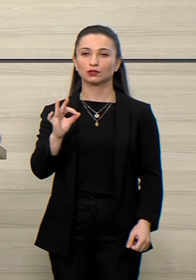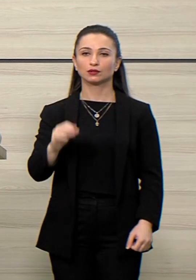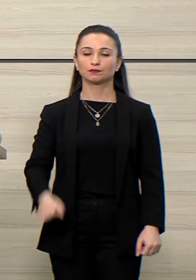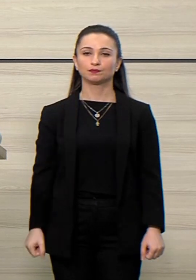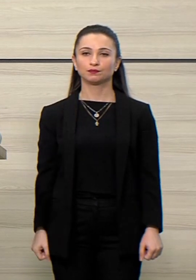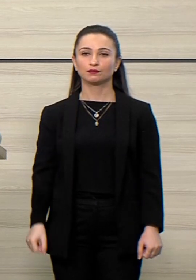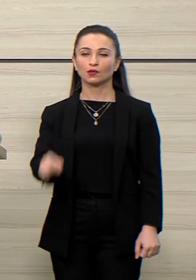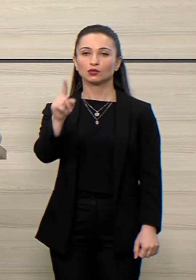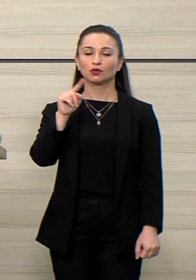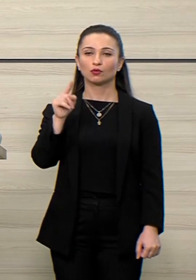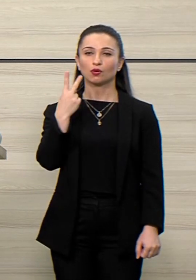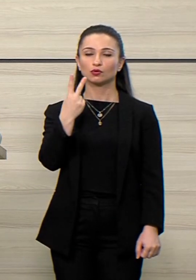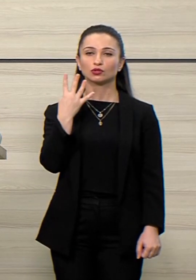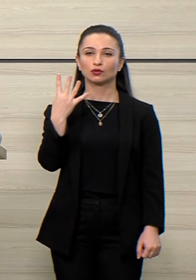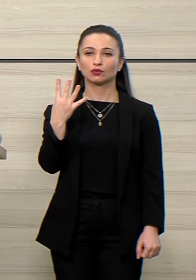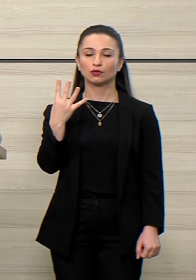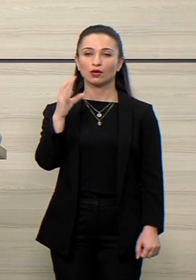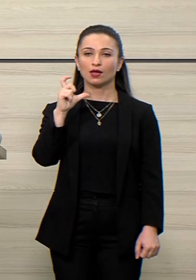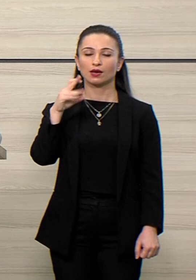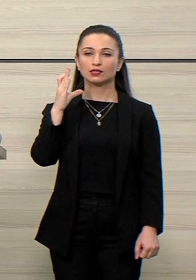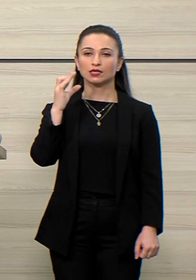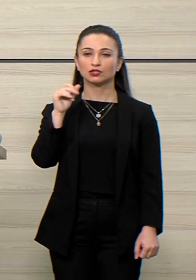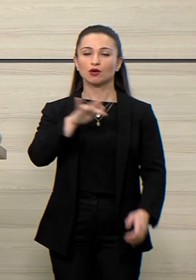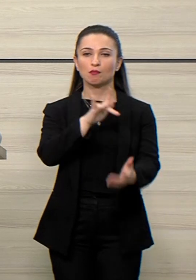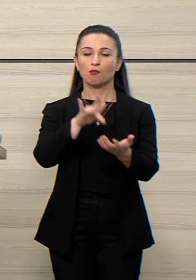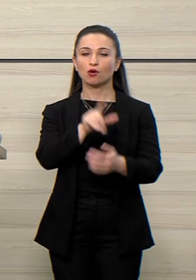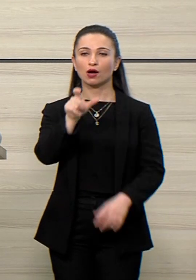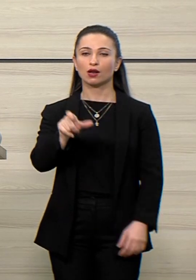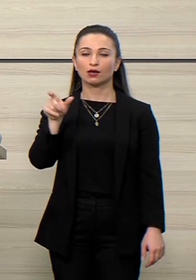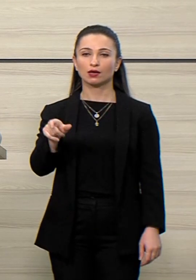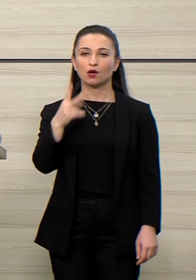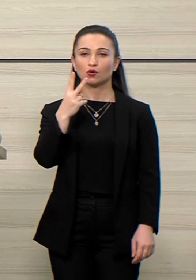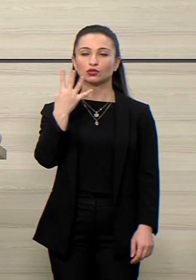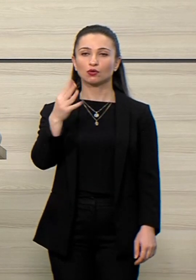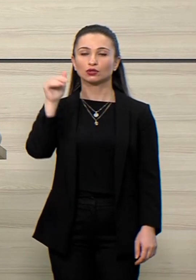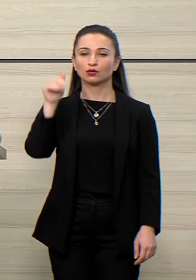0.08%. ნომერი 24 ალეკო ელისაშვილი, მოქალაქეები,